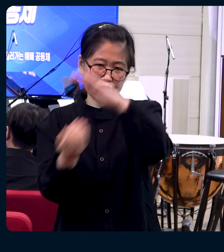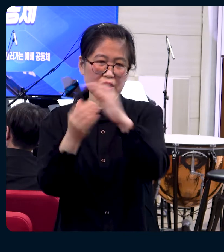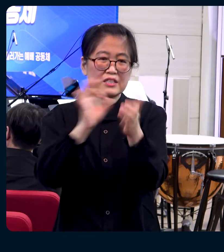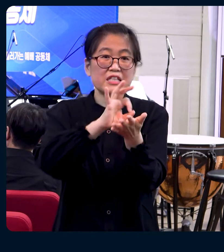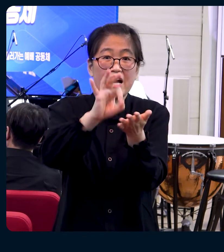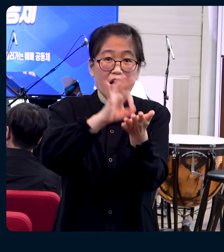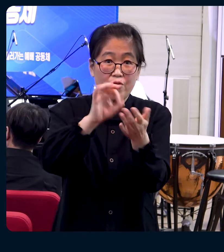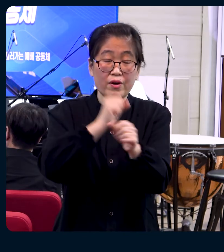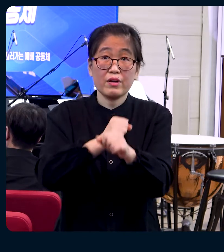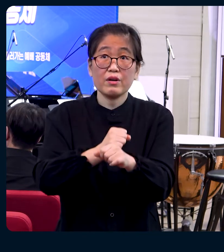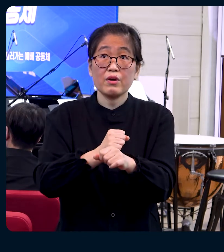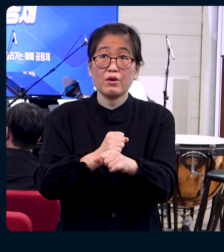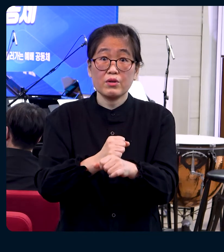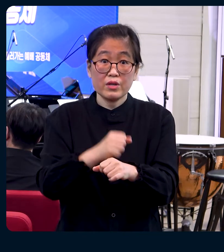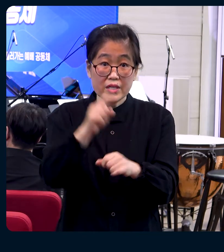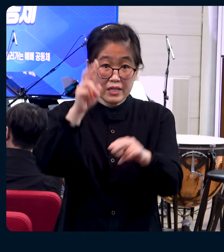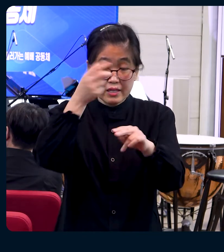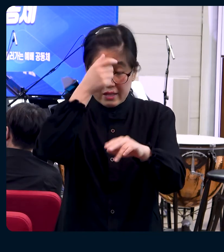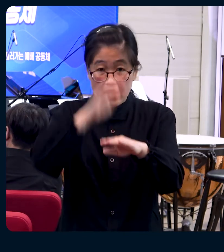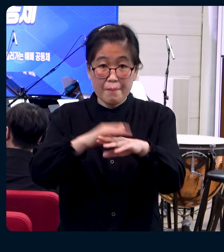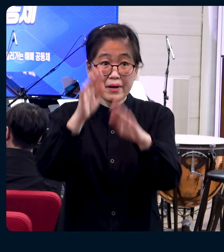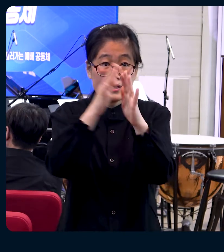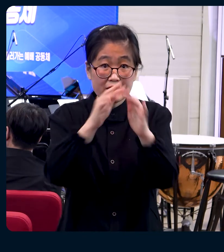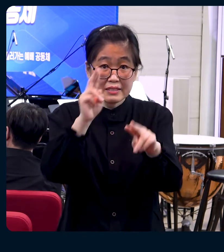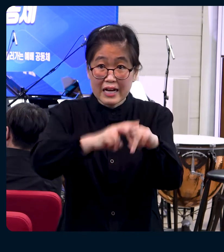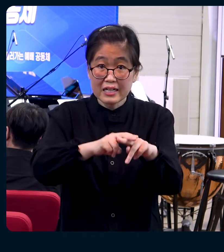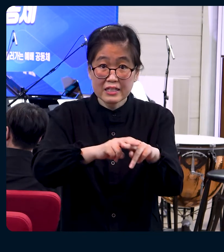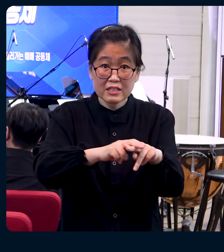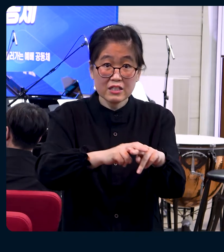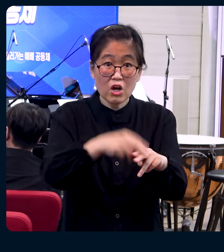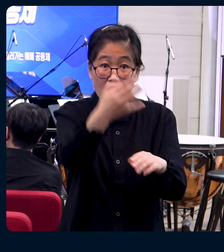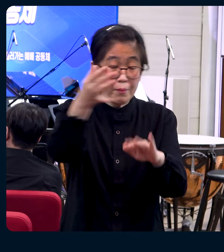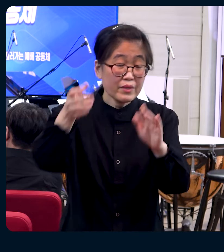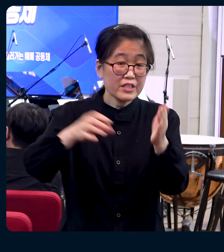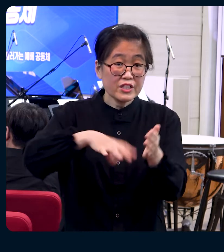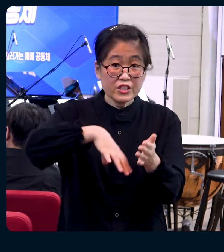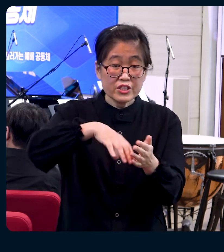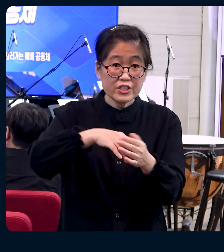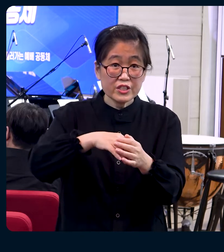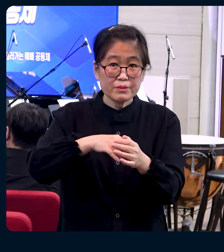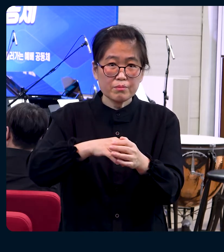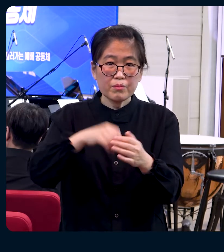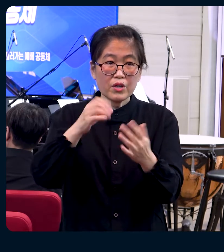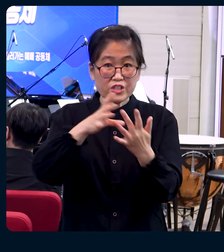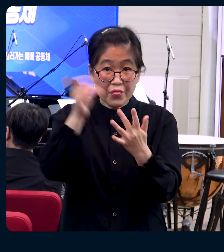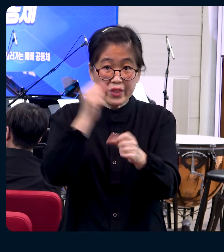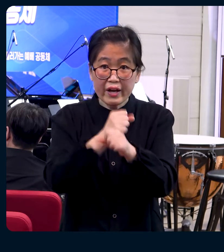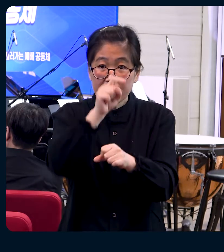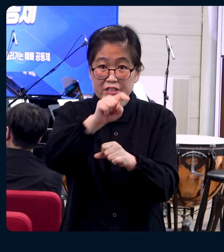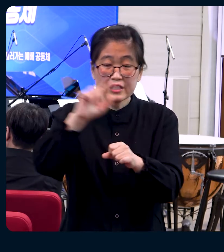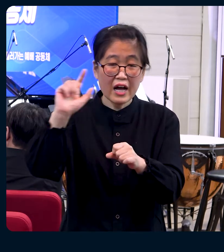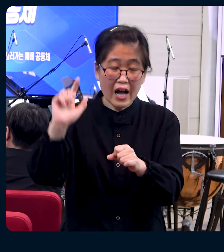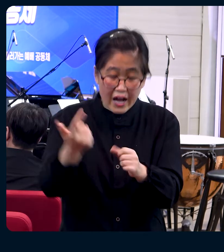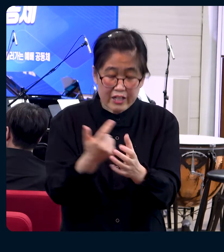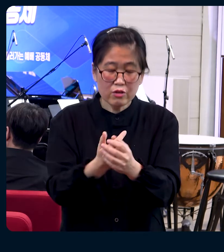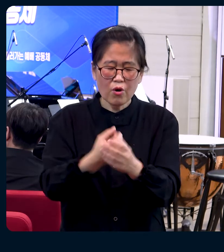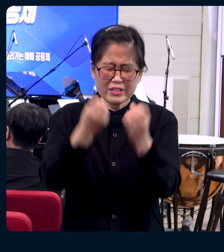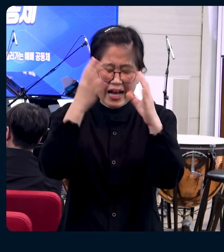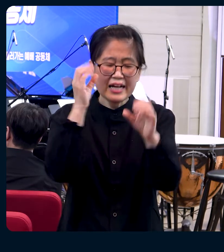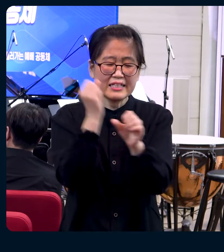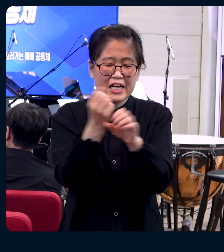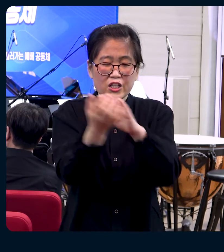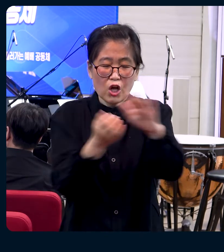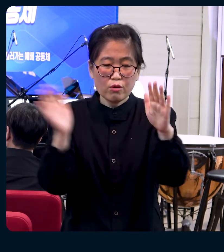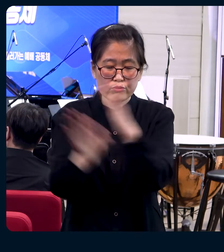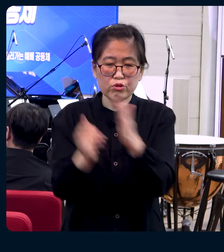성취하십니다. 여러분들이 오늘 호산나 교회에 앉아있는 이 예배 자리는 여러분이 선택한 게 아니라 창세 전부터 아무개가 오늘 이